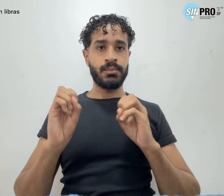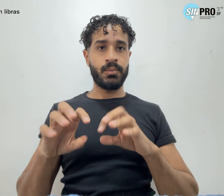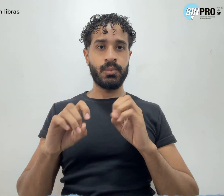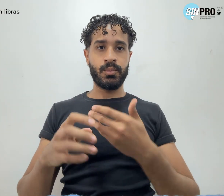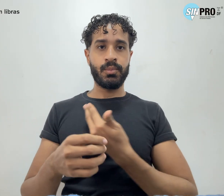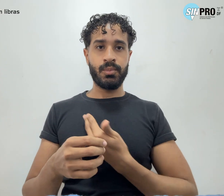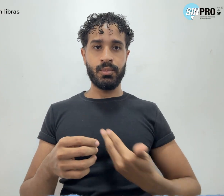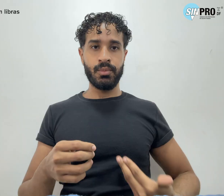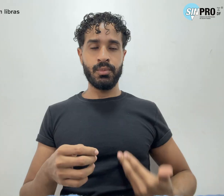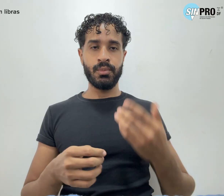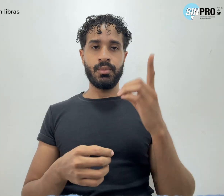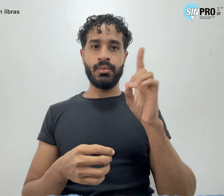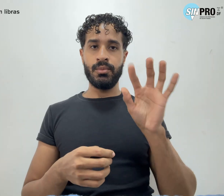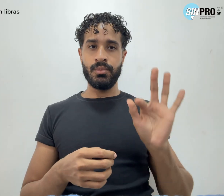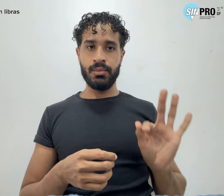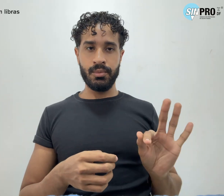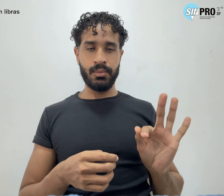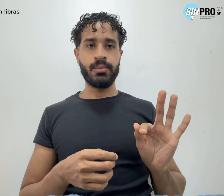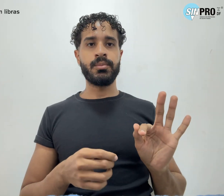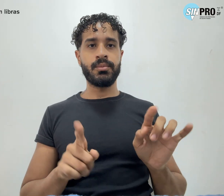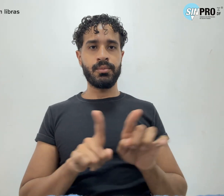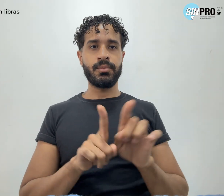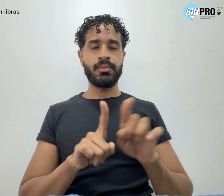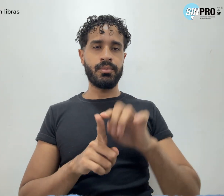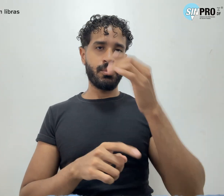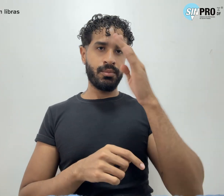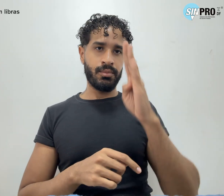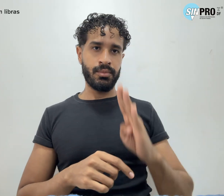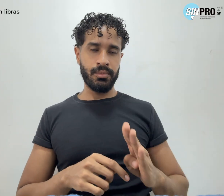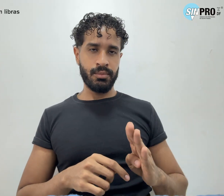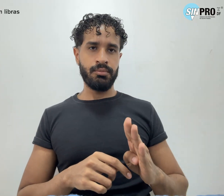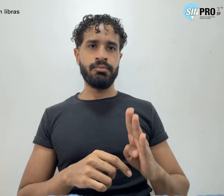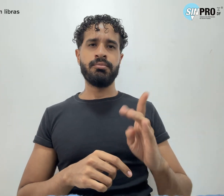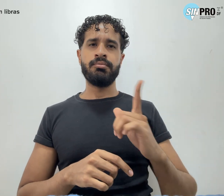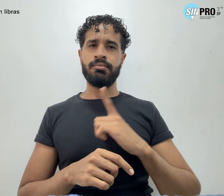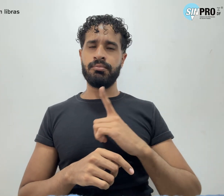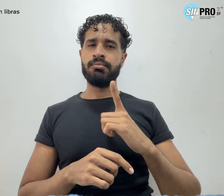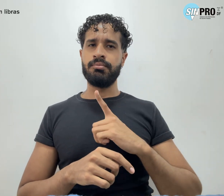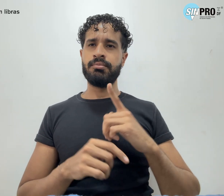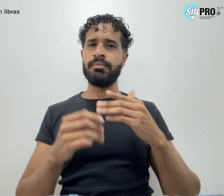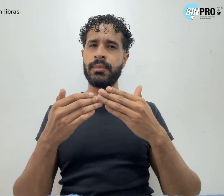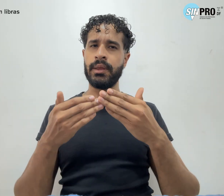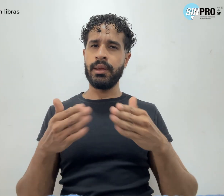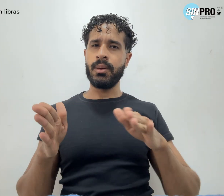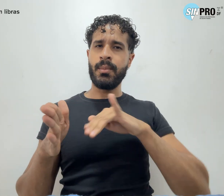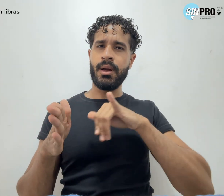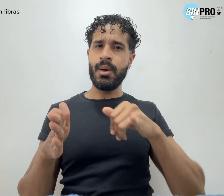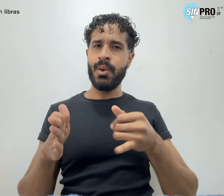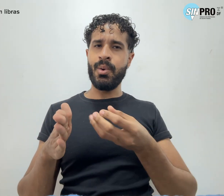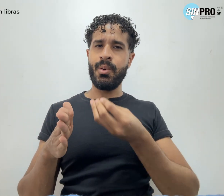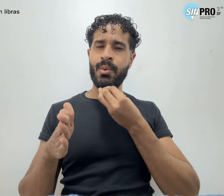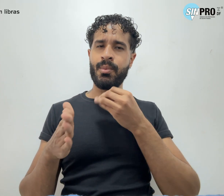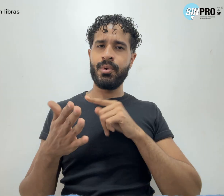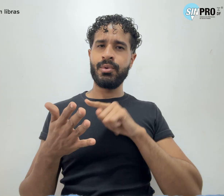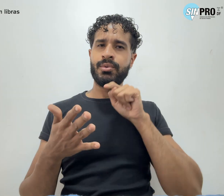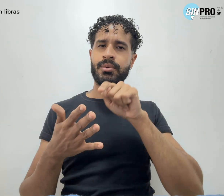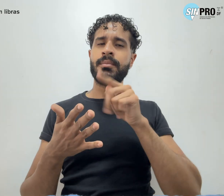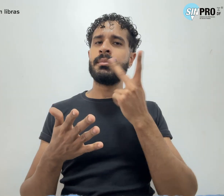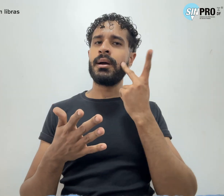do Distrito Federal e do Brasil tem uma janela de oportunidades para tornar